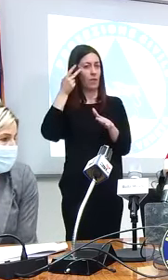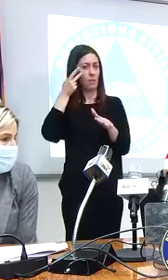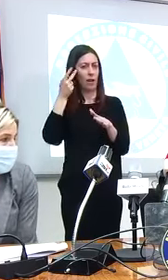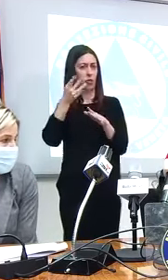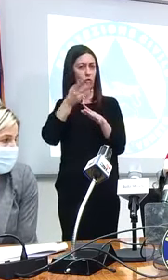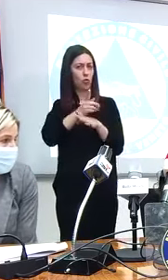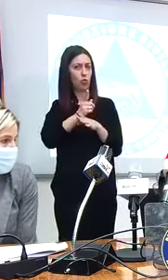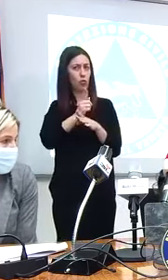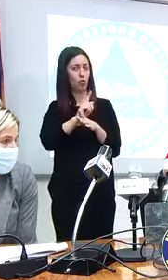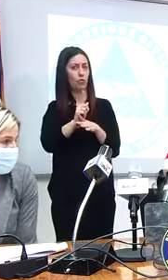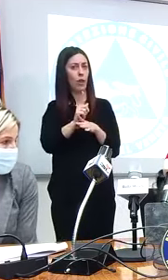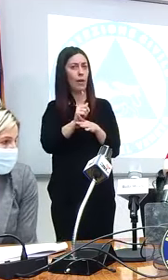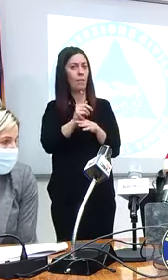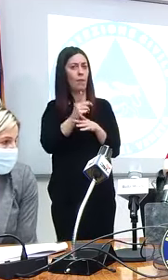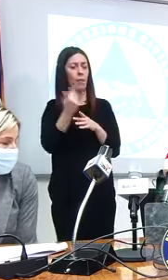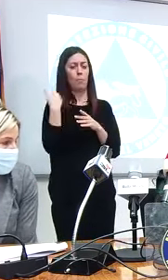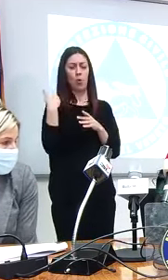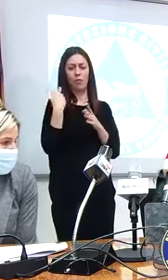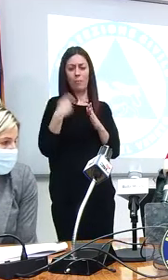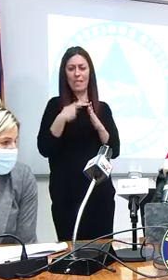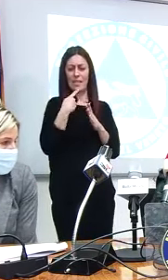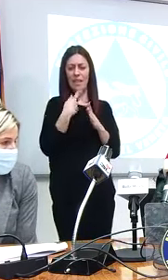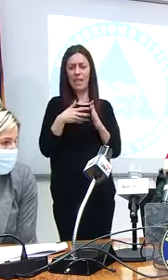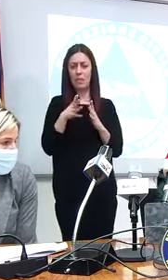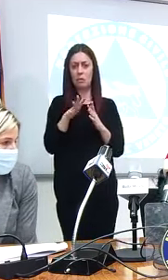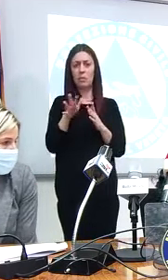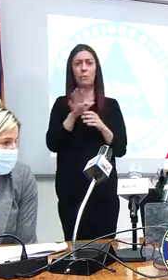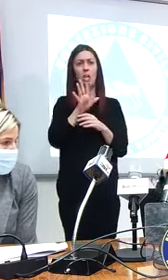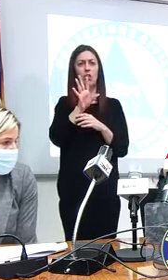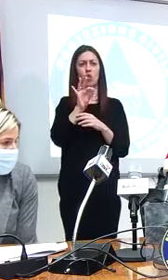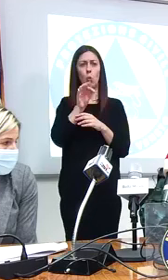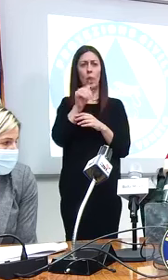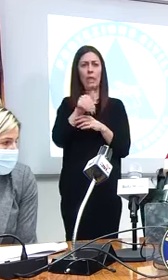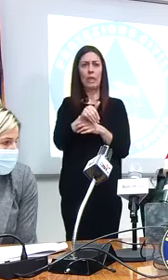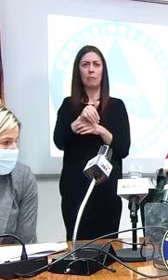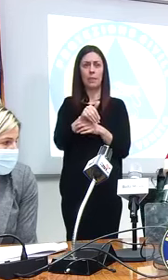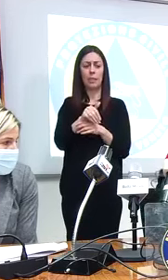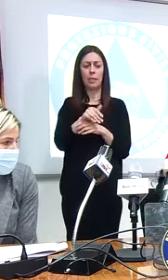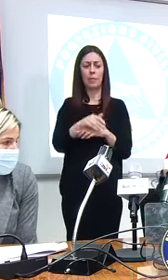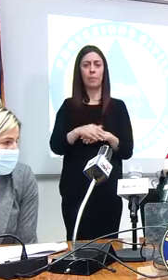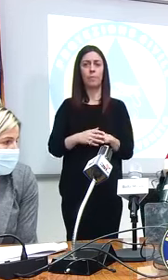a, l'ha detto poco fa il Presidente, 50.000, adesso comunque quello dico,